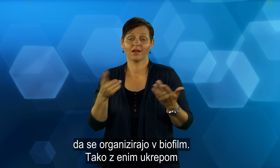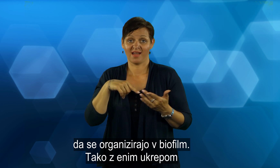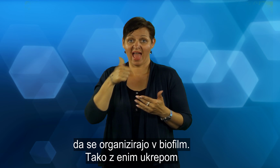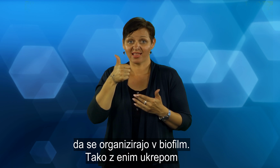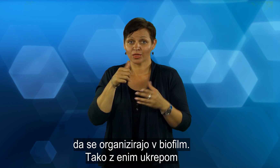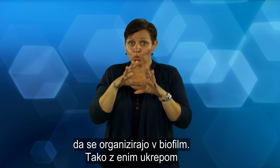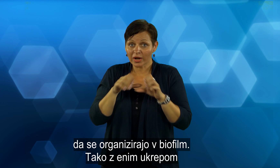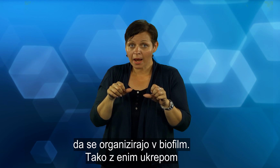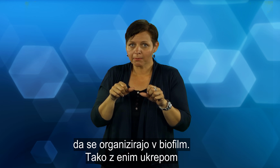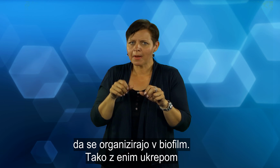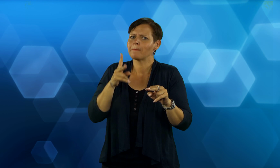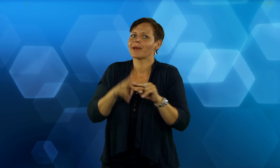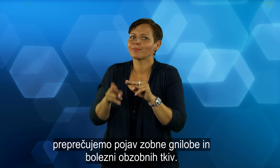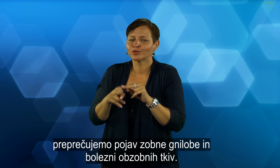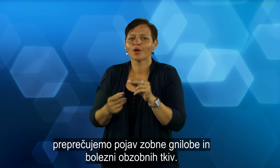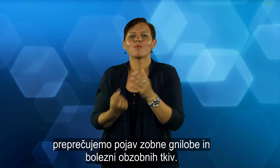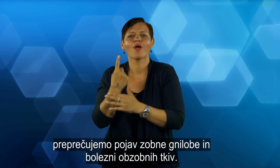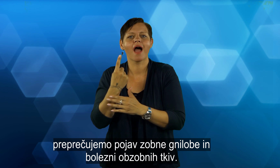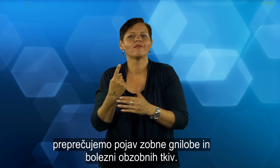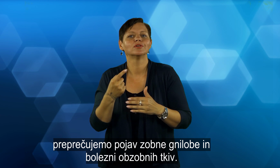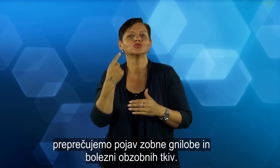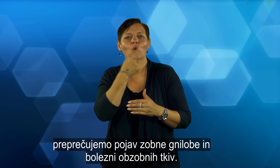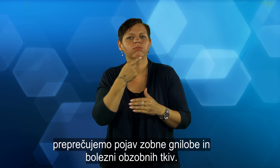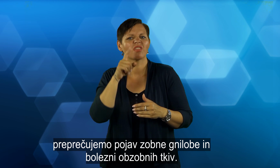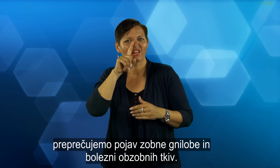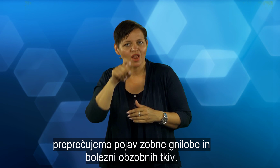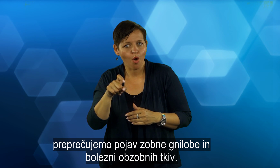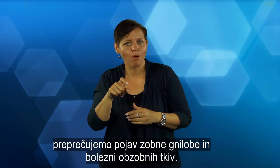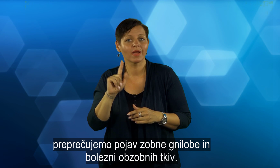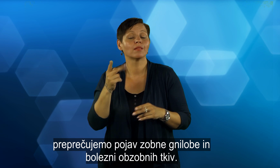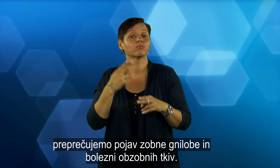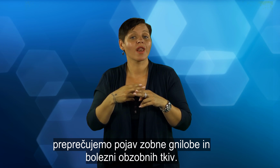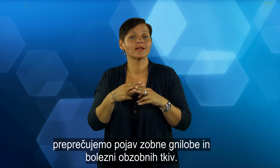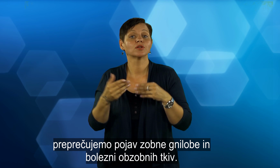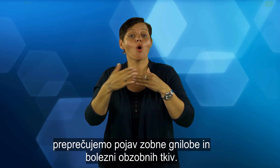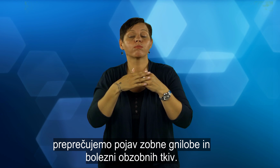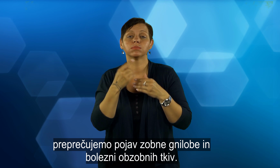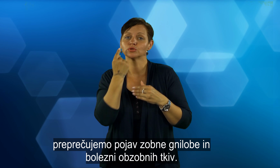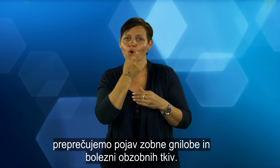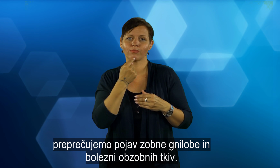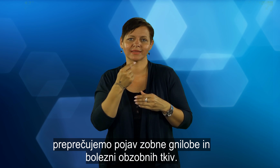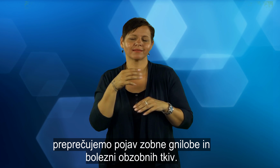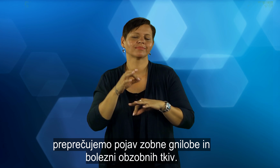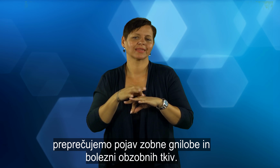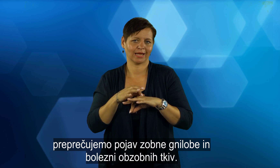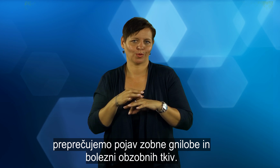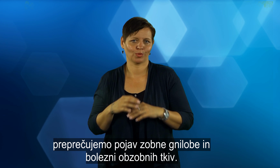Tako z enim ukrepom preprečujemo pojav zobne gnilobe in bolezni obzobnih tkiv.